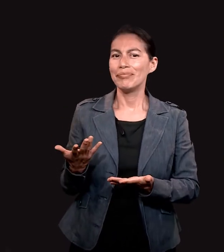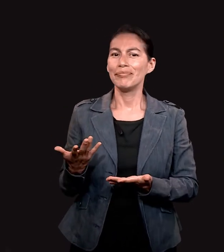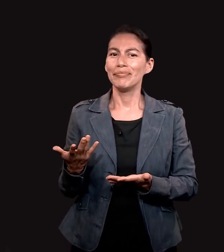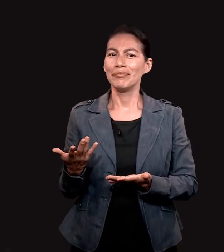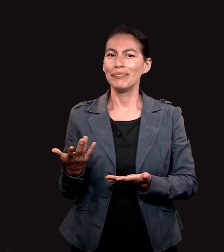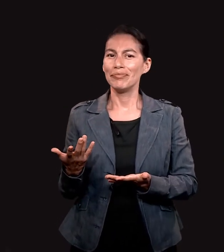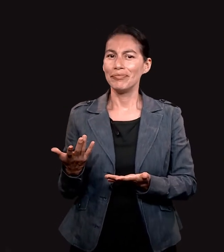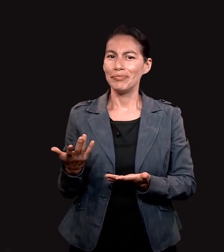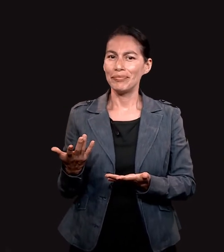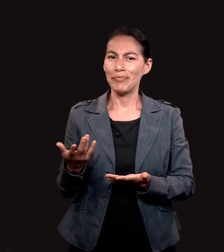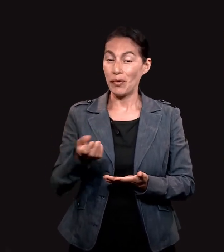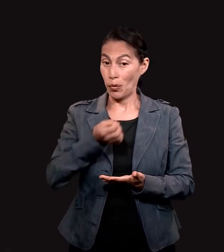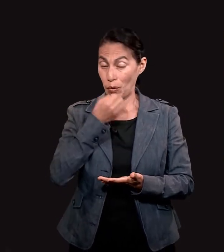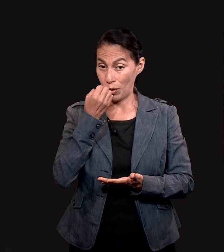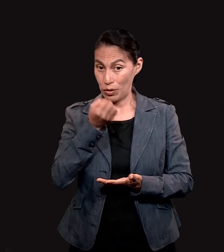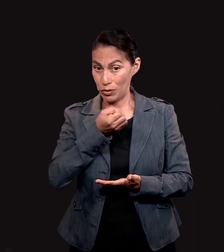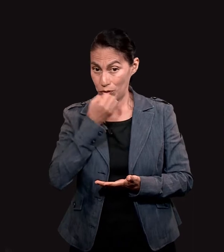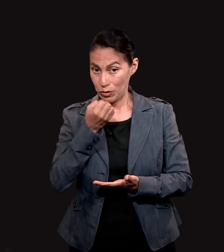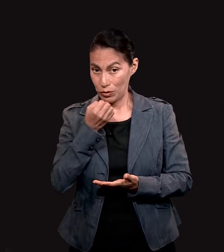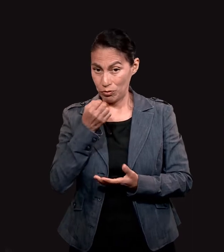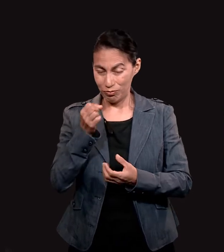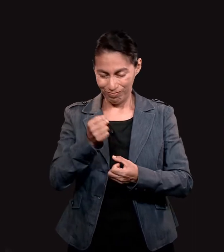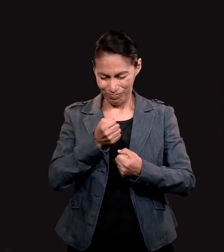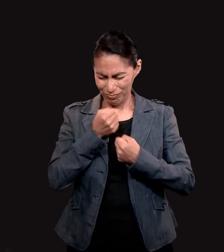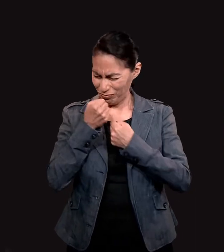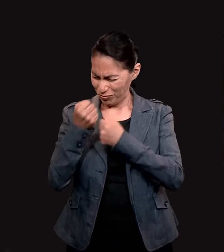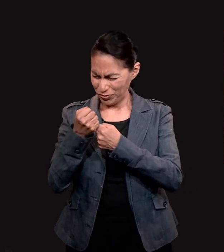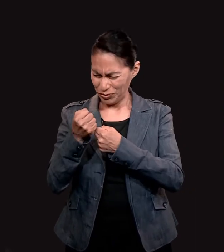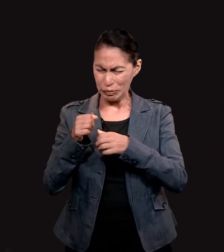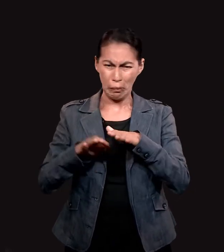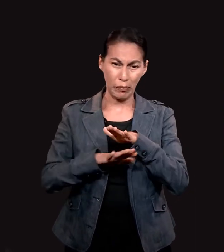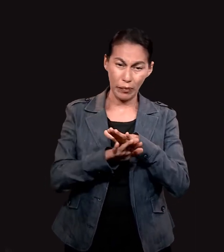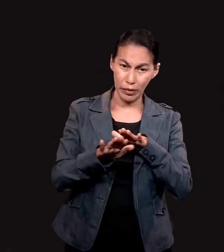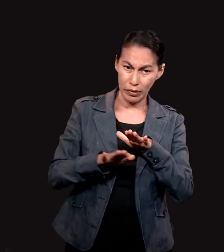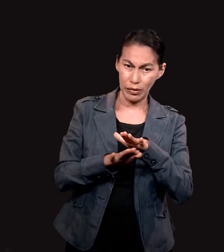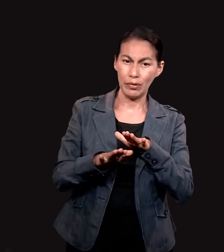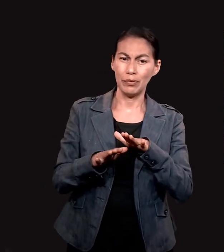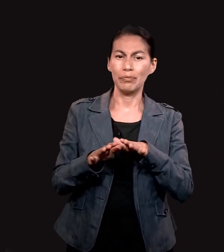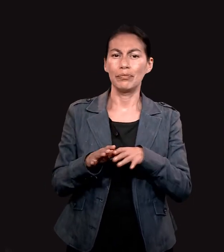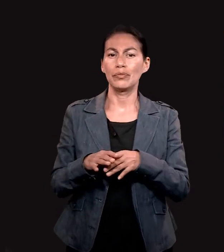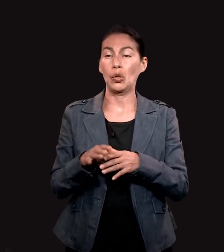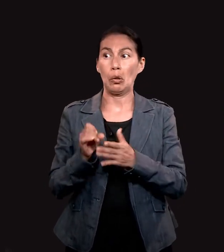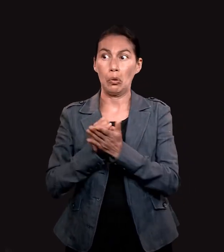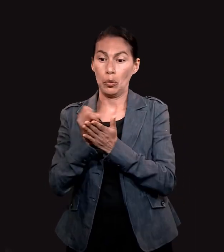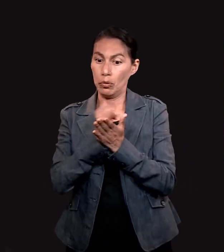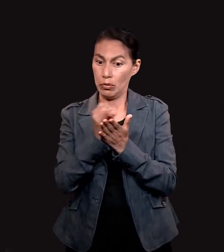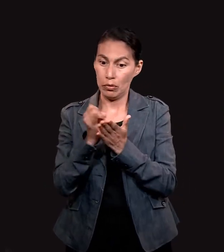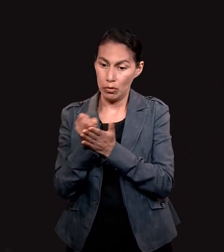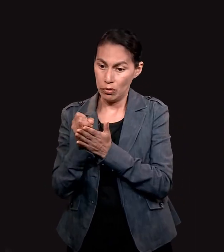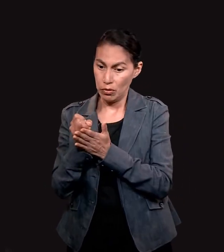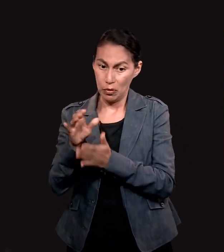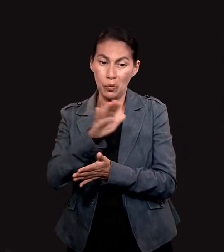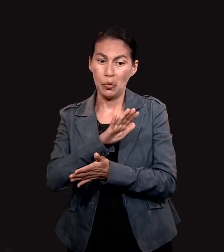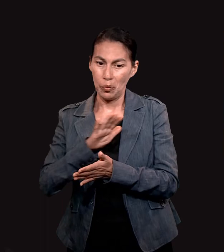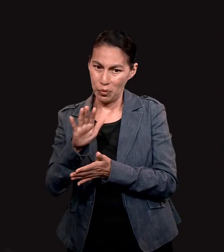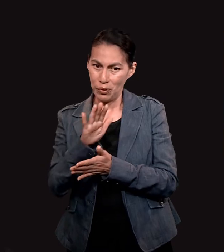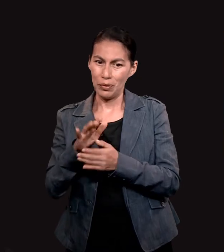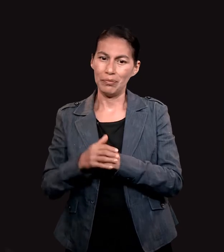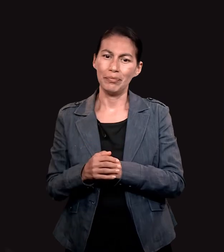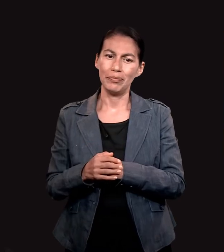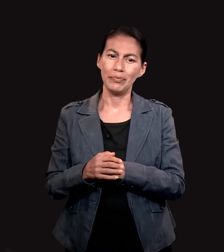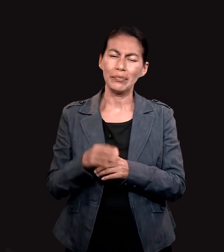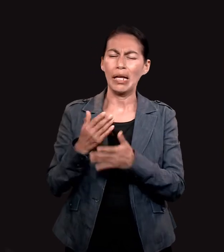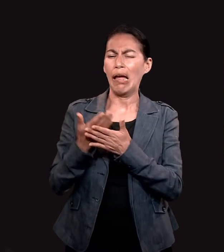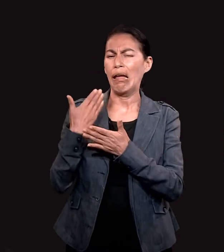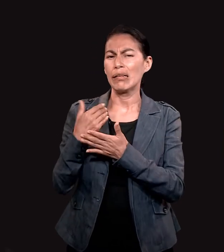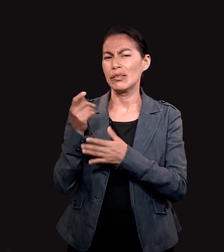poquito acerca de cómo la oración ha sido parte esencial y fundamental de nuestra vida para cualquiera de las decisiones que hemos tomado,